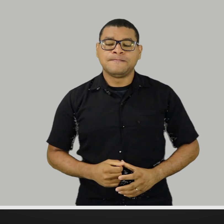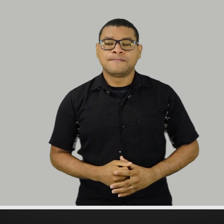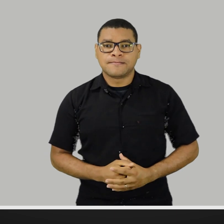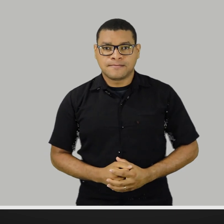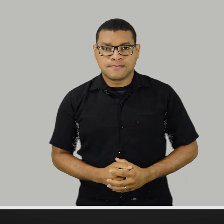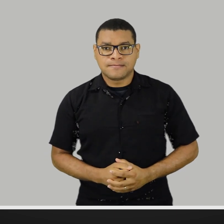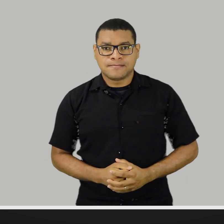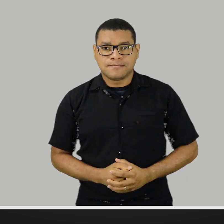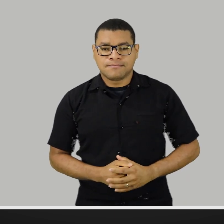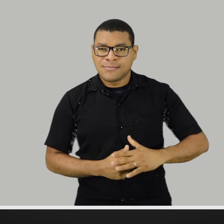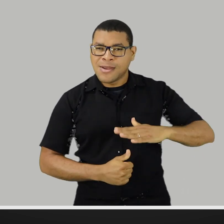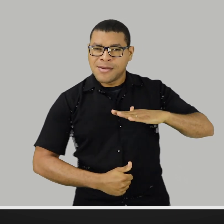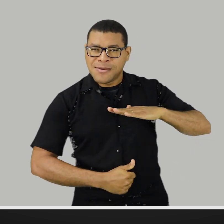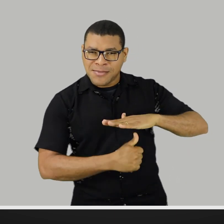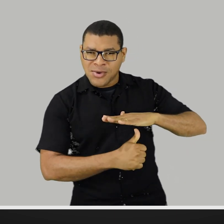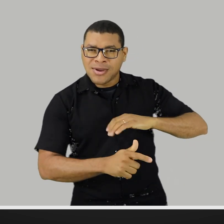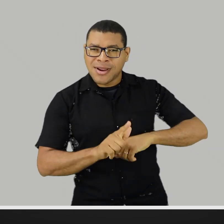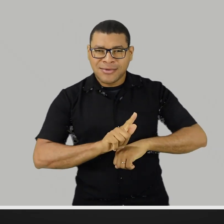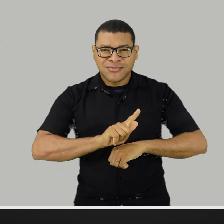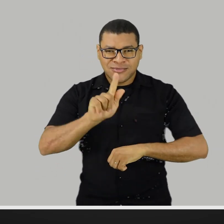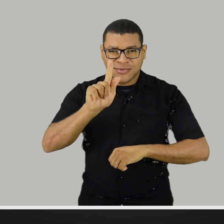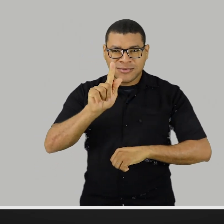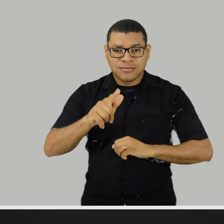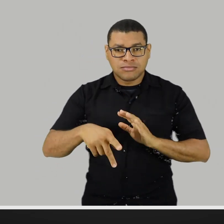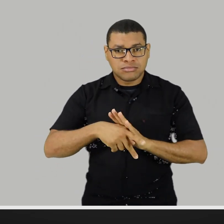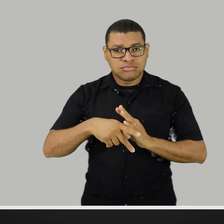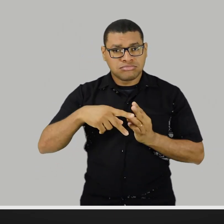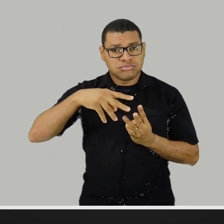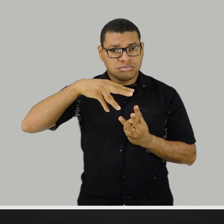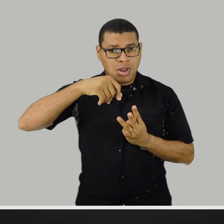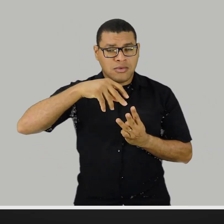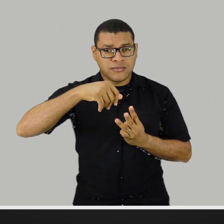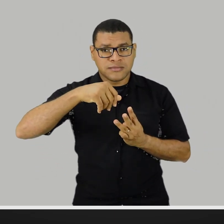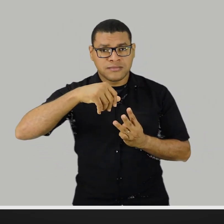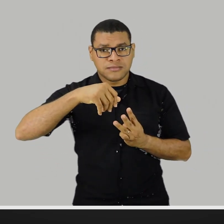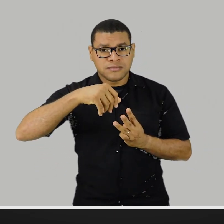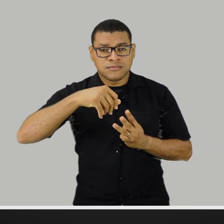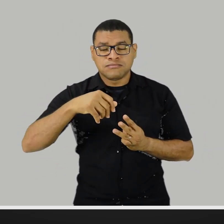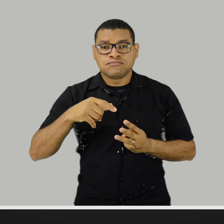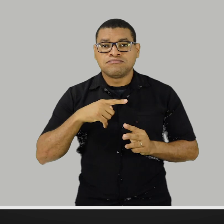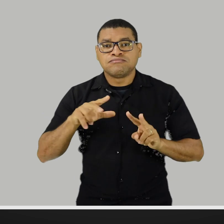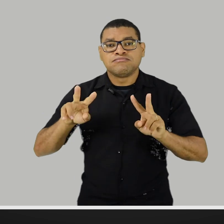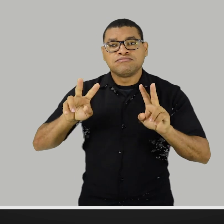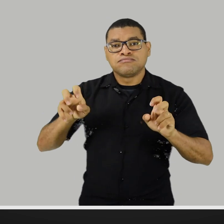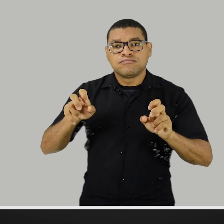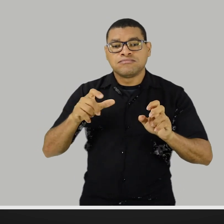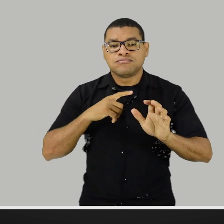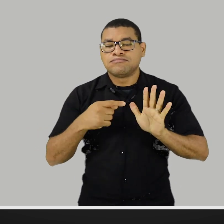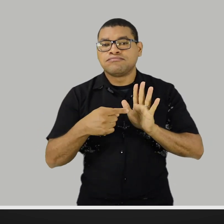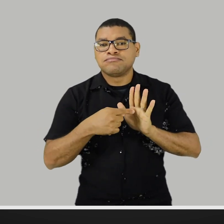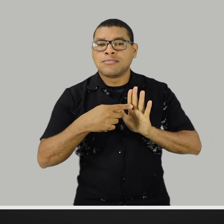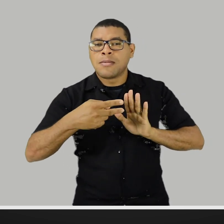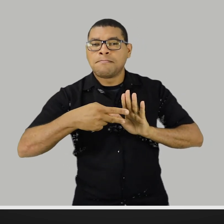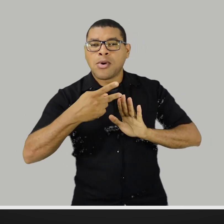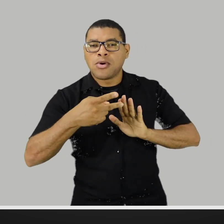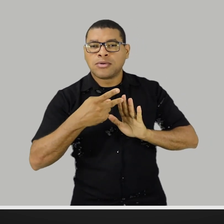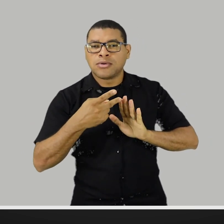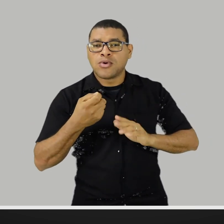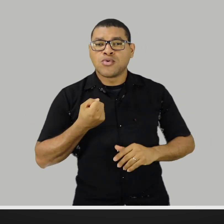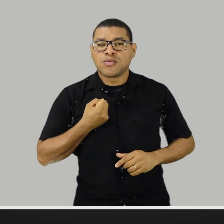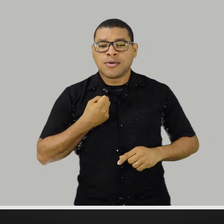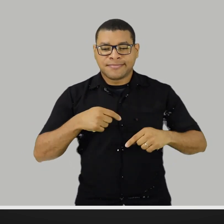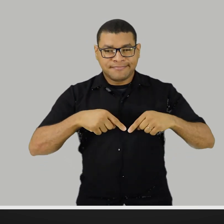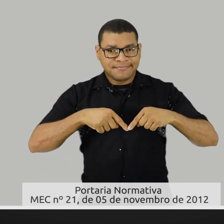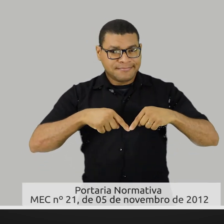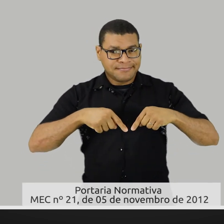1 e a pró-reitoria de graduação da Universidade Federal de Sergipe Considerando o disposto na portaria normativa